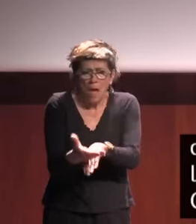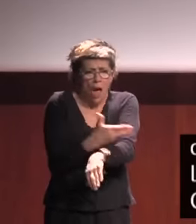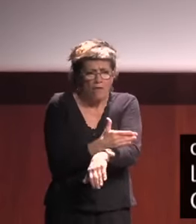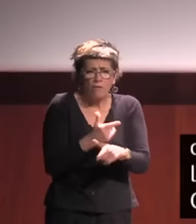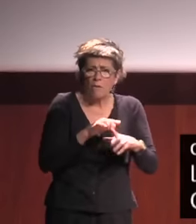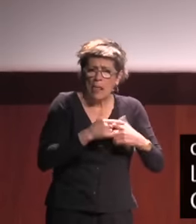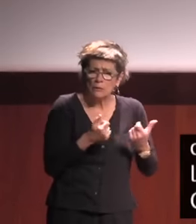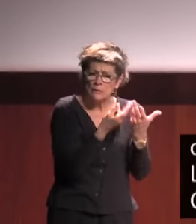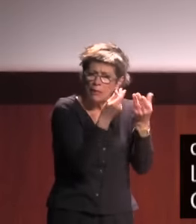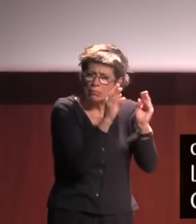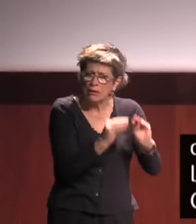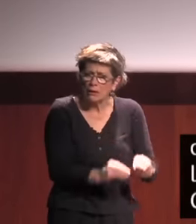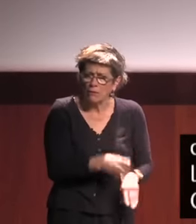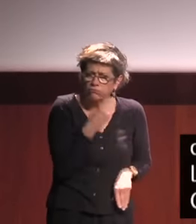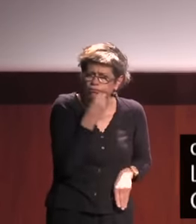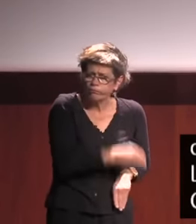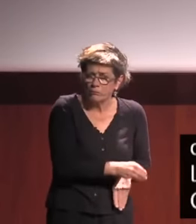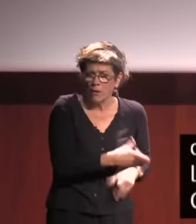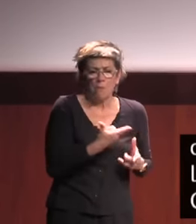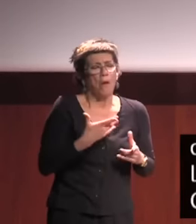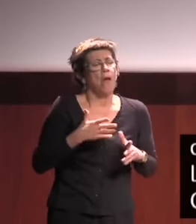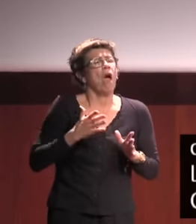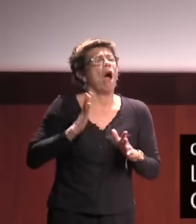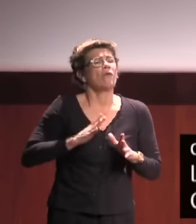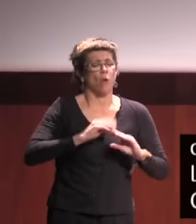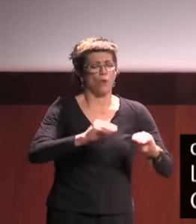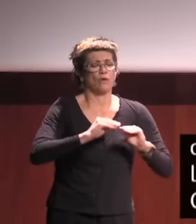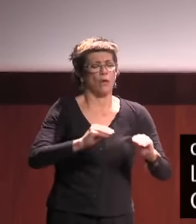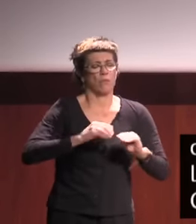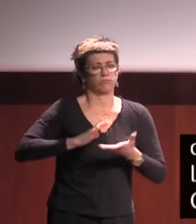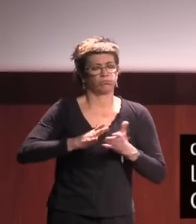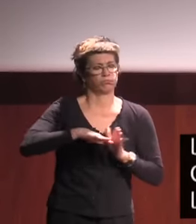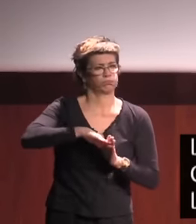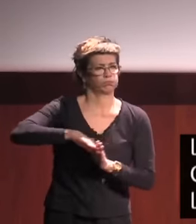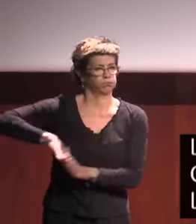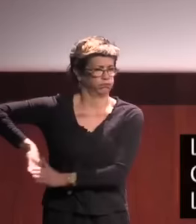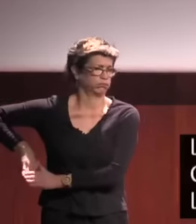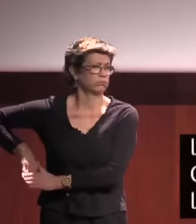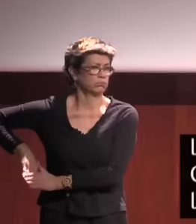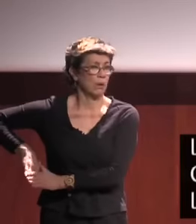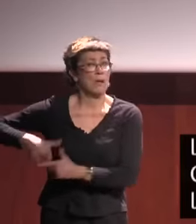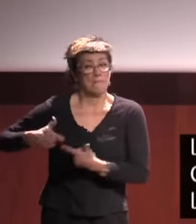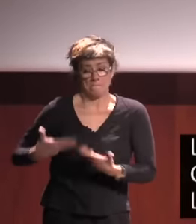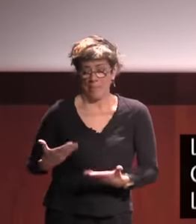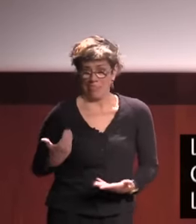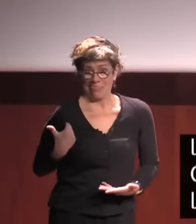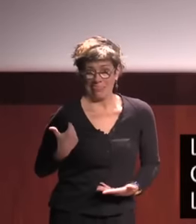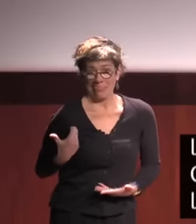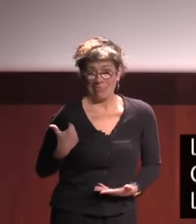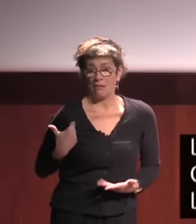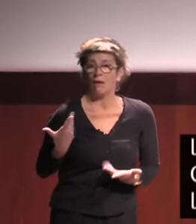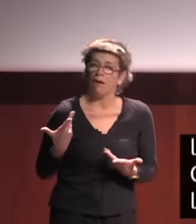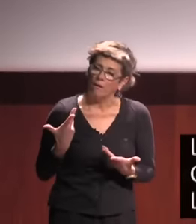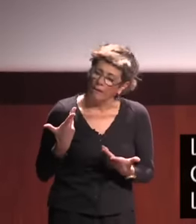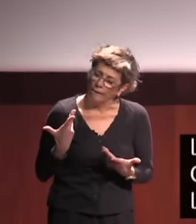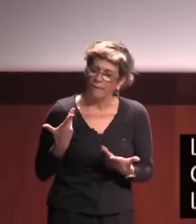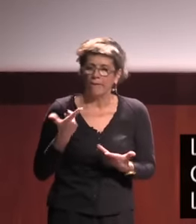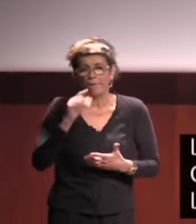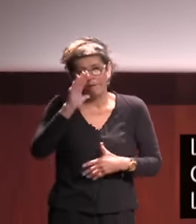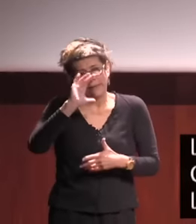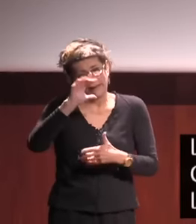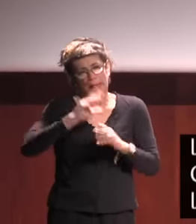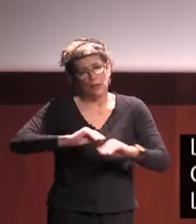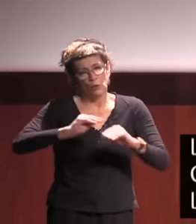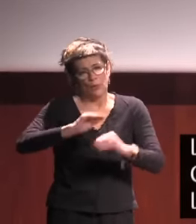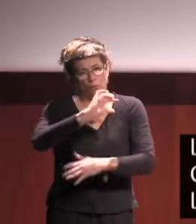linguistique, l'a longtemps tenue à l'écart de l'enseignement. Il est encore récent que l'on reconnaisse l'éducation bilingue des sourds comme